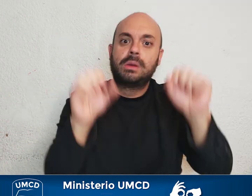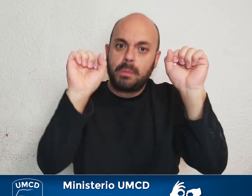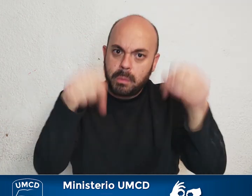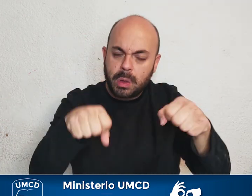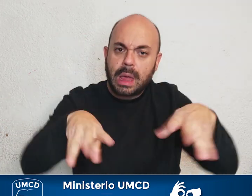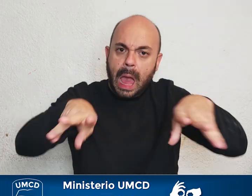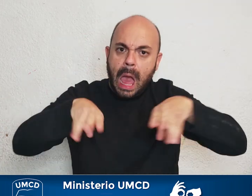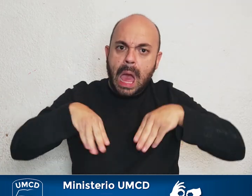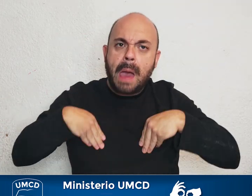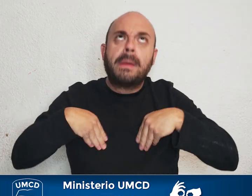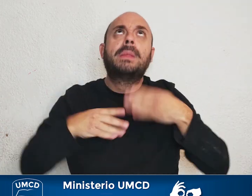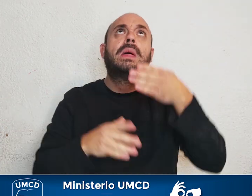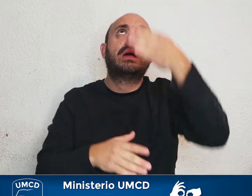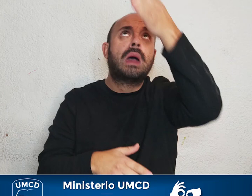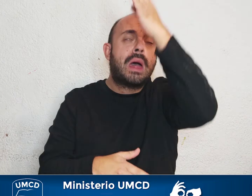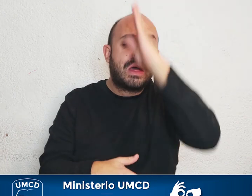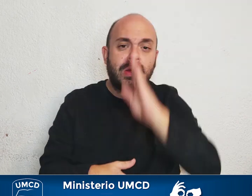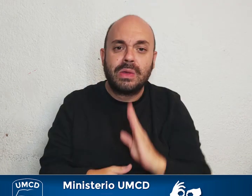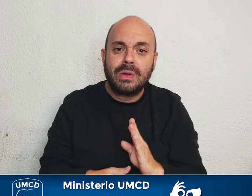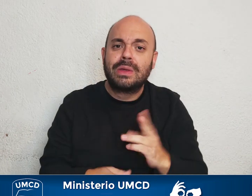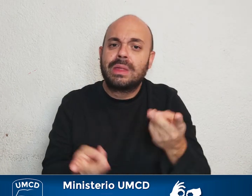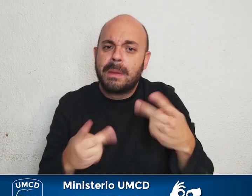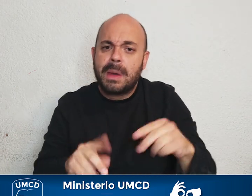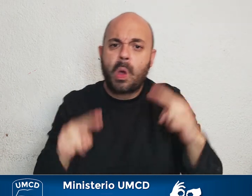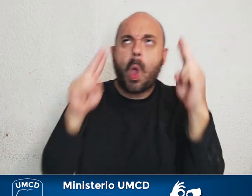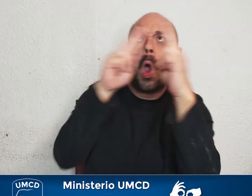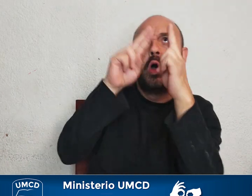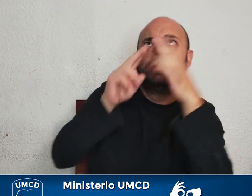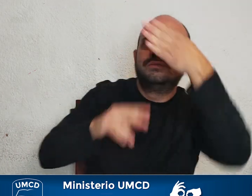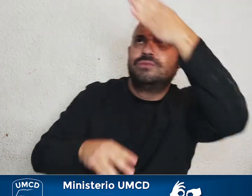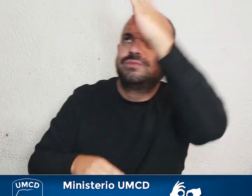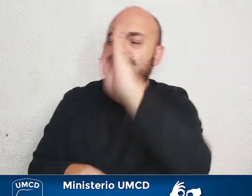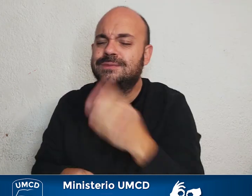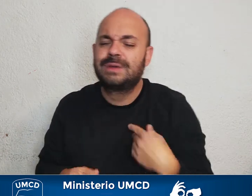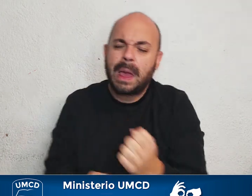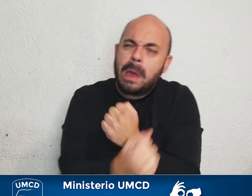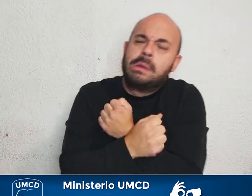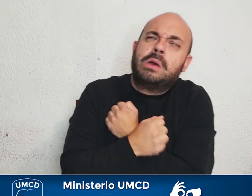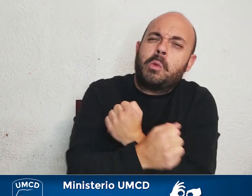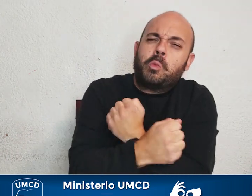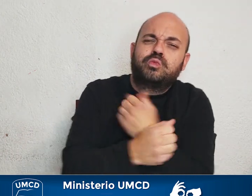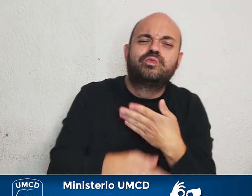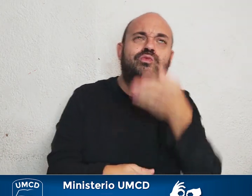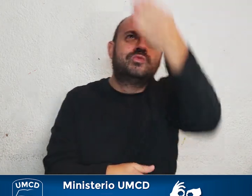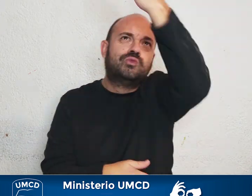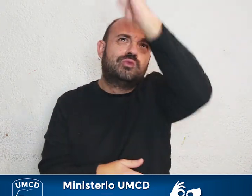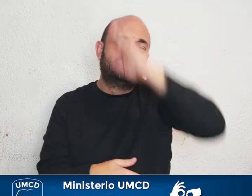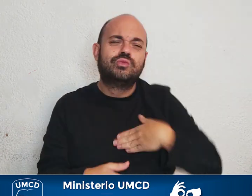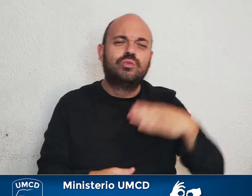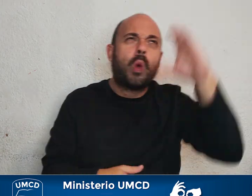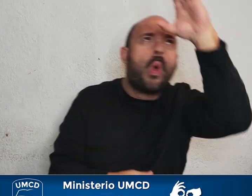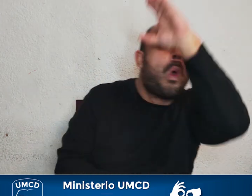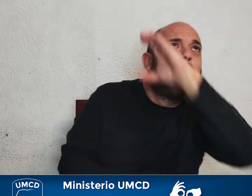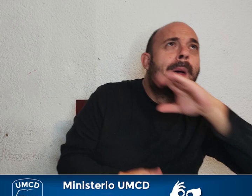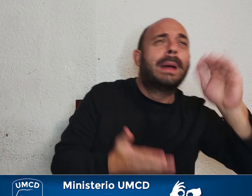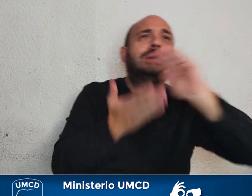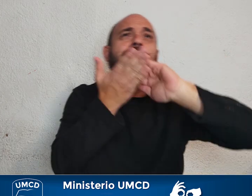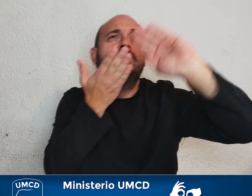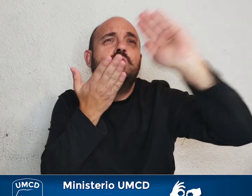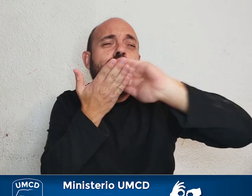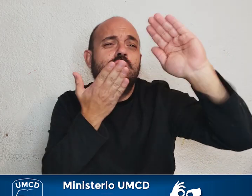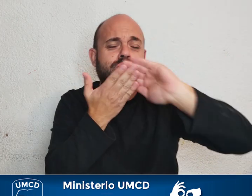ahí donde Él quiere que todos procedan al arrepentimiento. Él quisiera de que todos se voltearan a Él y buscaran el perdón